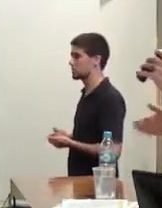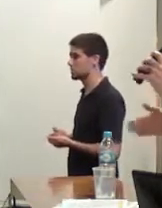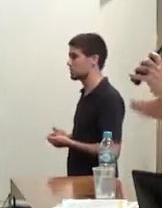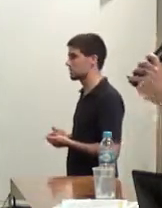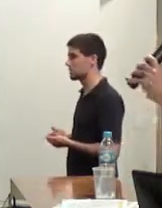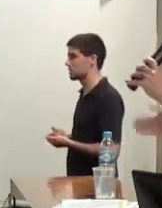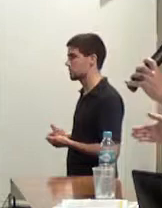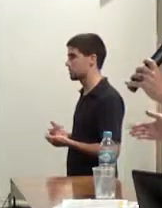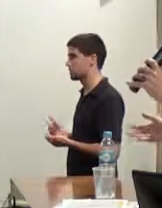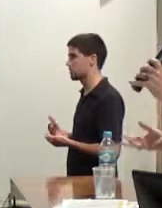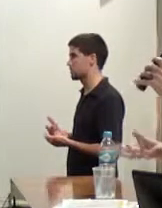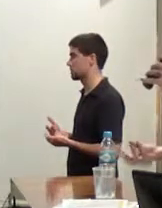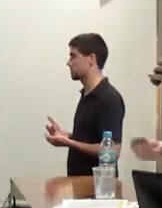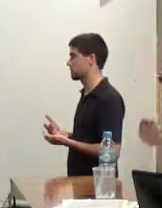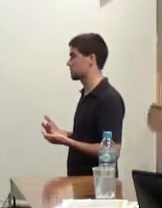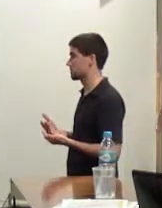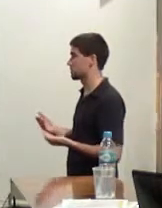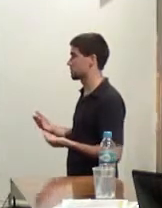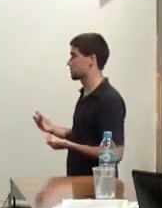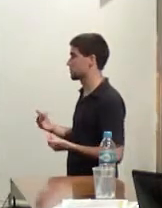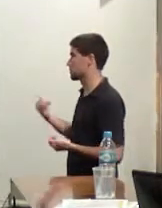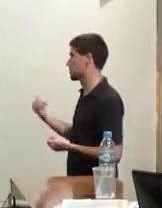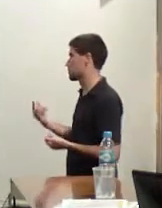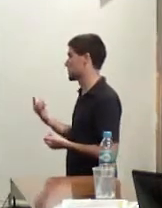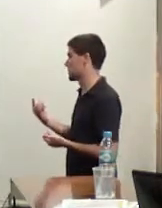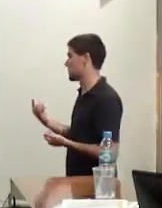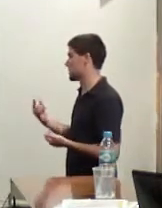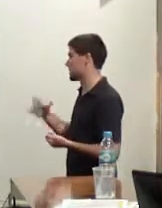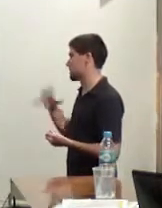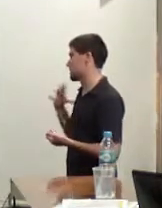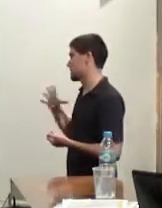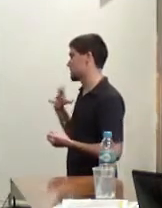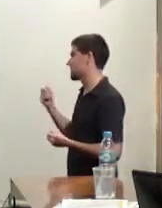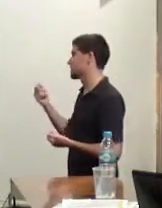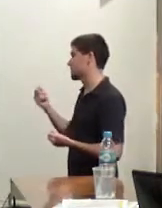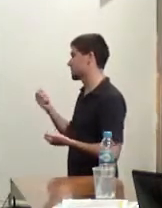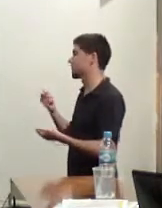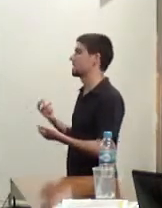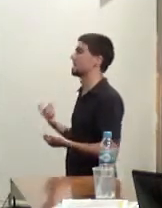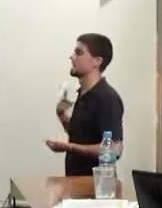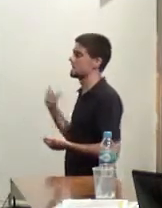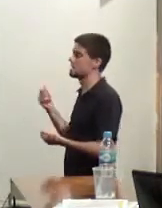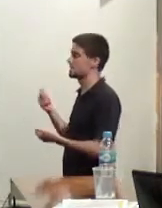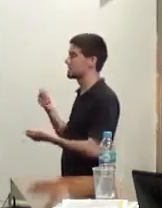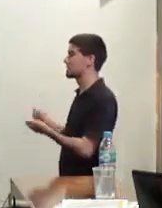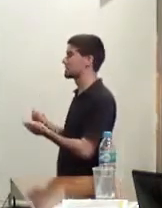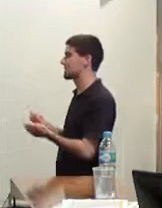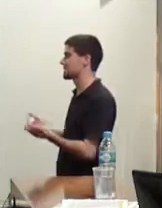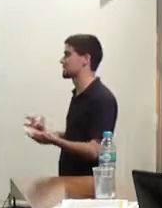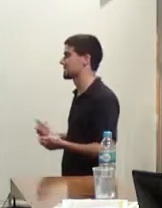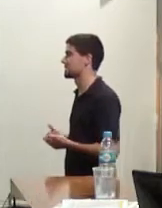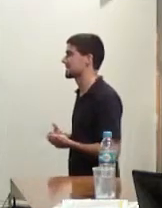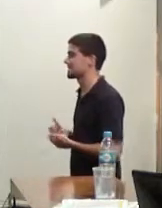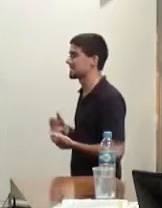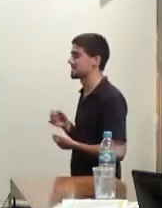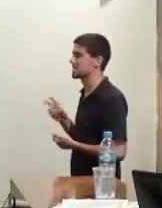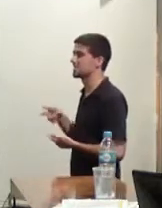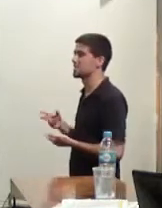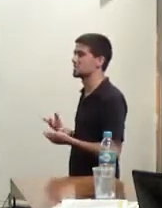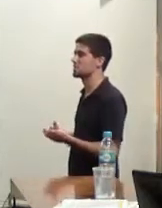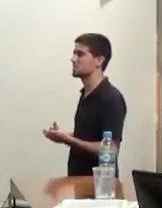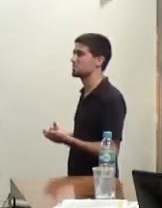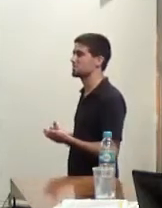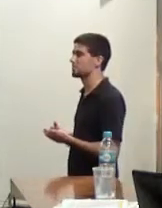una desinversión por parte de Esbase, que es la empresa pública de subterráneos que